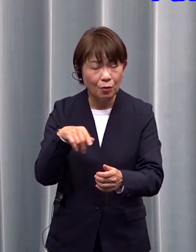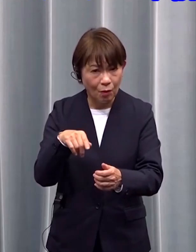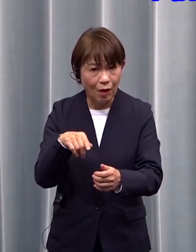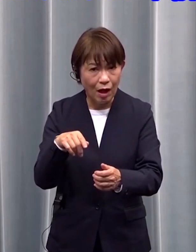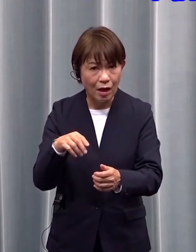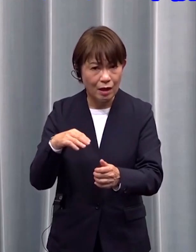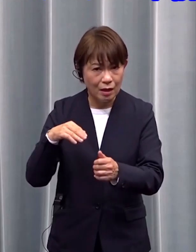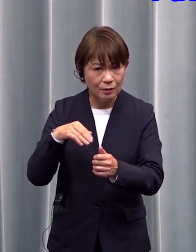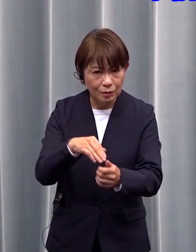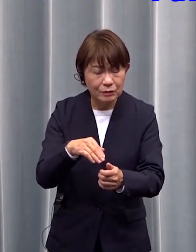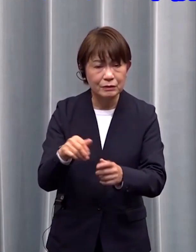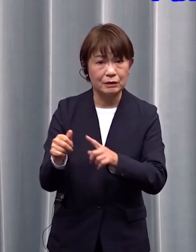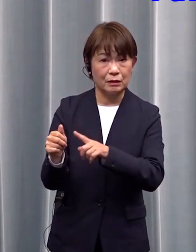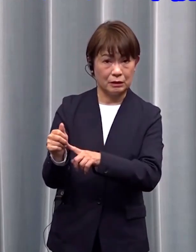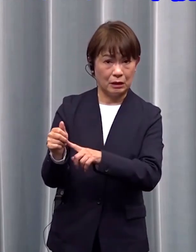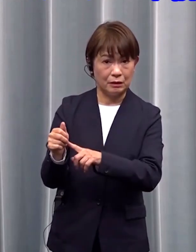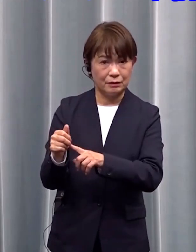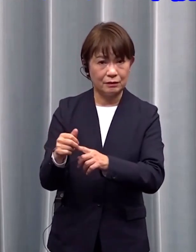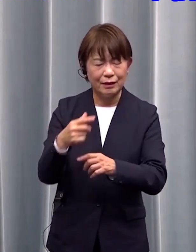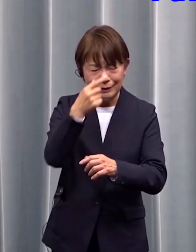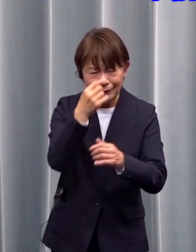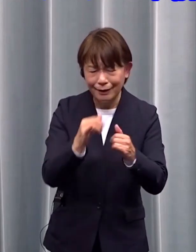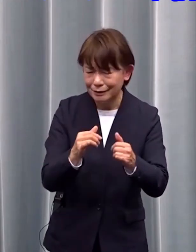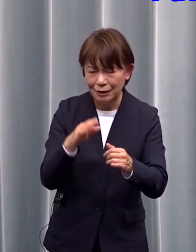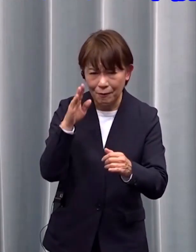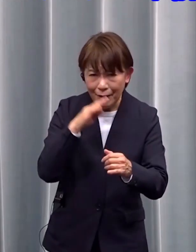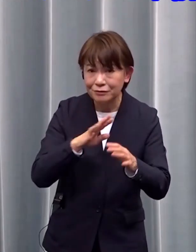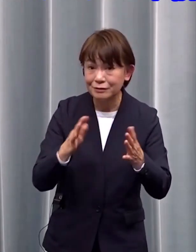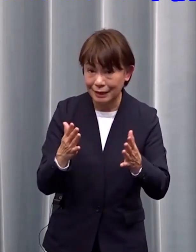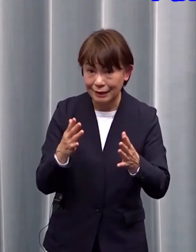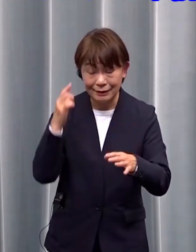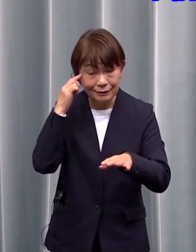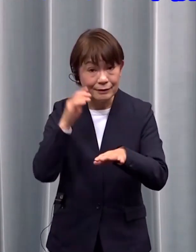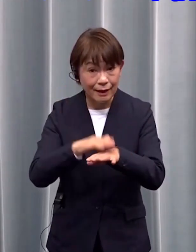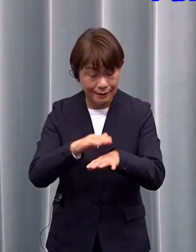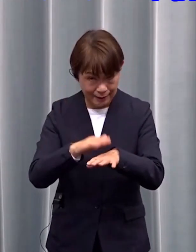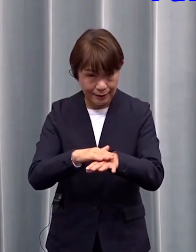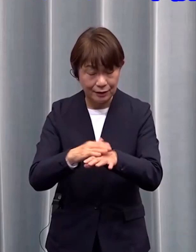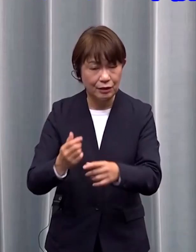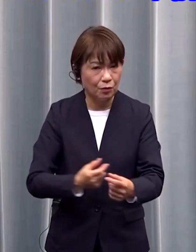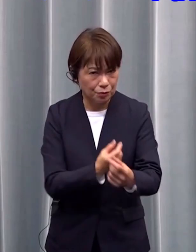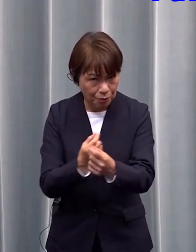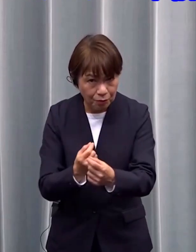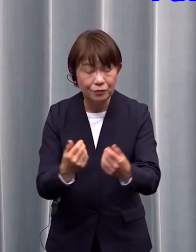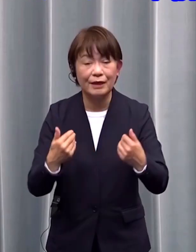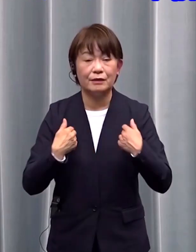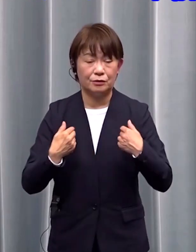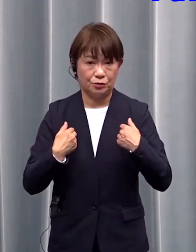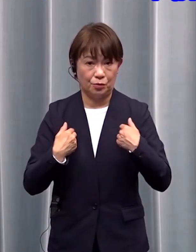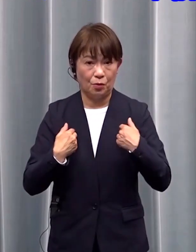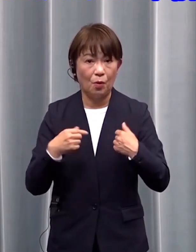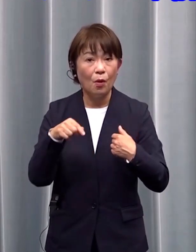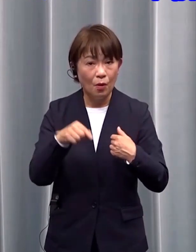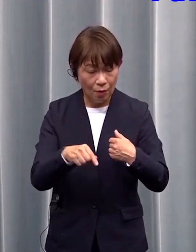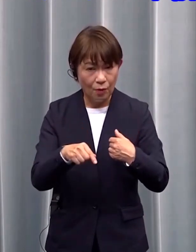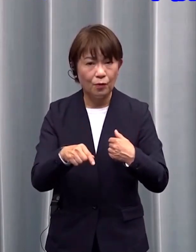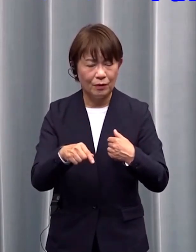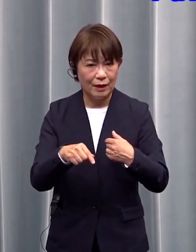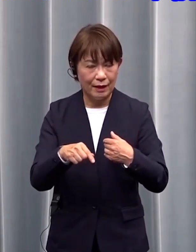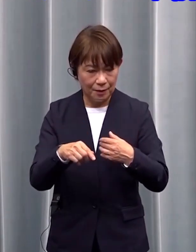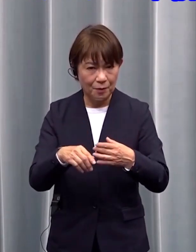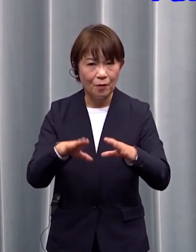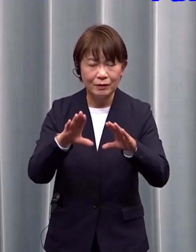を、社会全体でですね、共有をして、性犯罪、性暴力の根絶のための取り組みや、被害者支